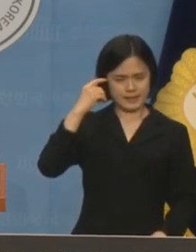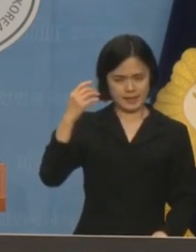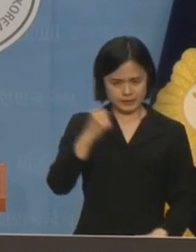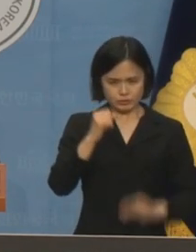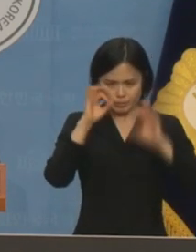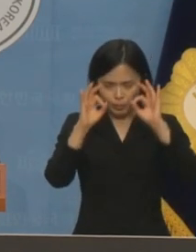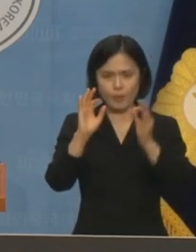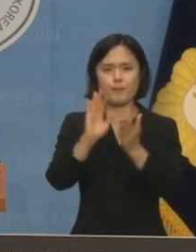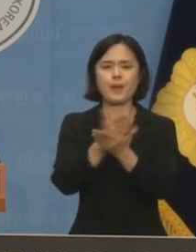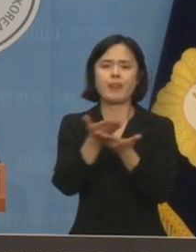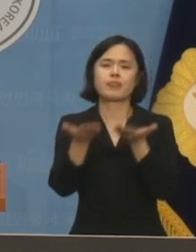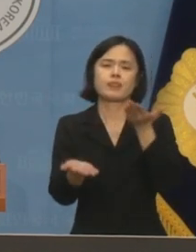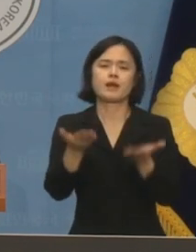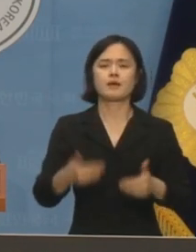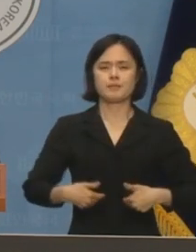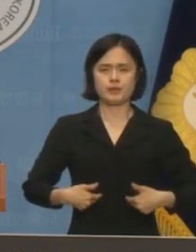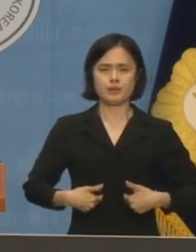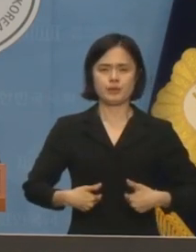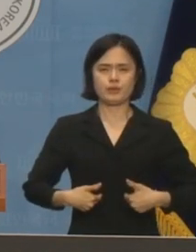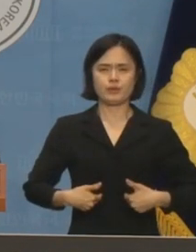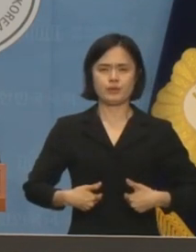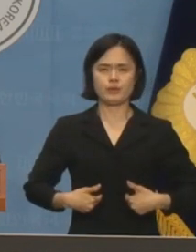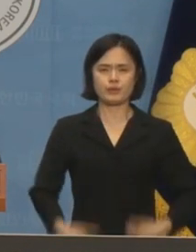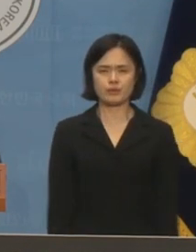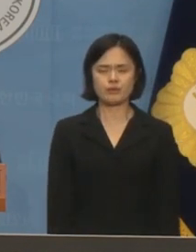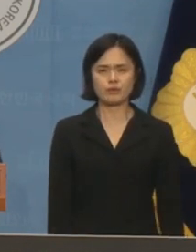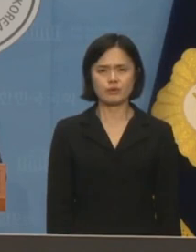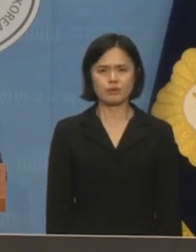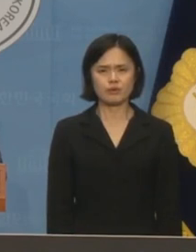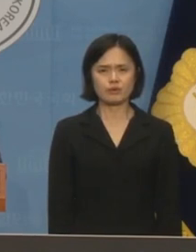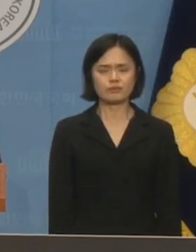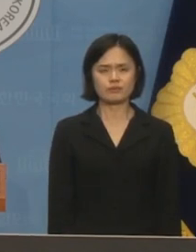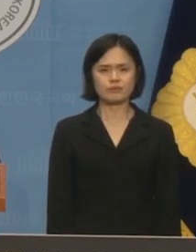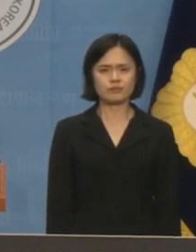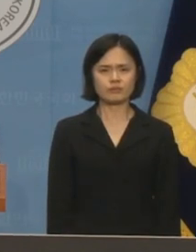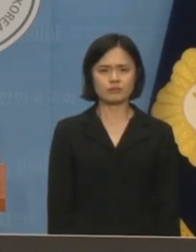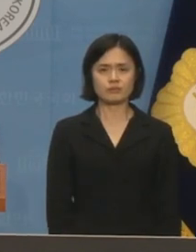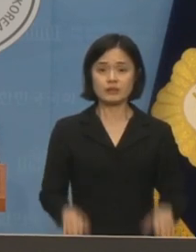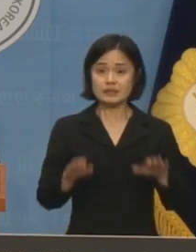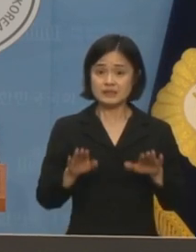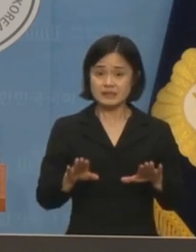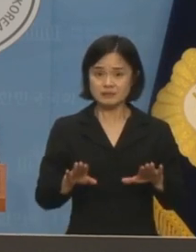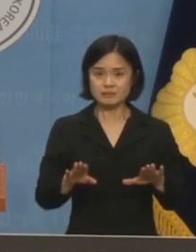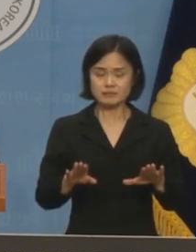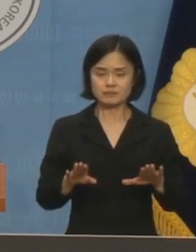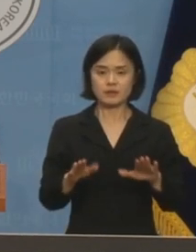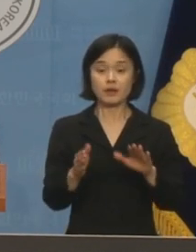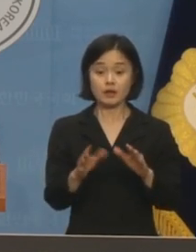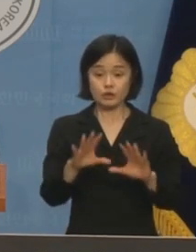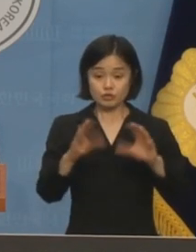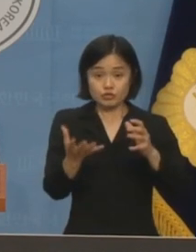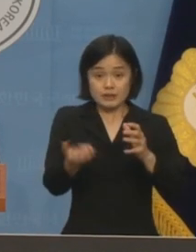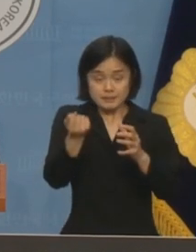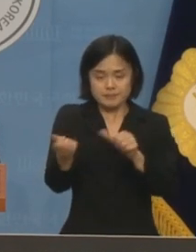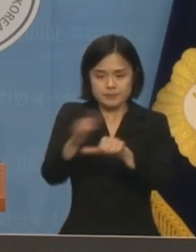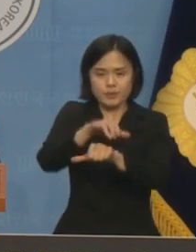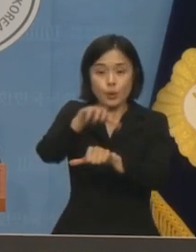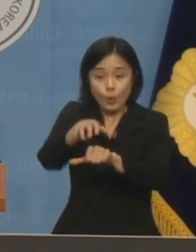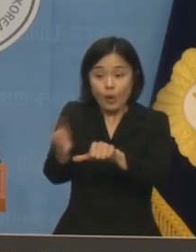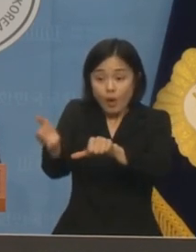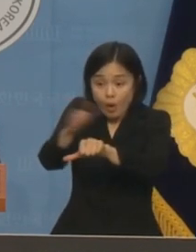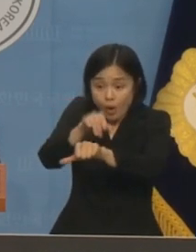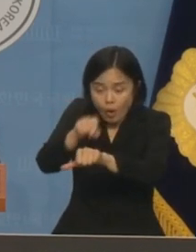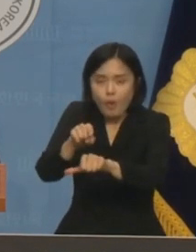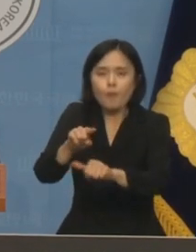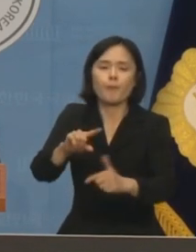분들에게는 별별 트집을 잡아 파묘를 주구장하는 판국인데, 그런 명예로운 곳에 아무나 들어가게